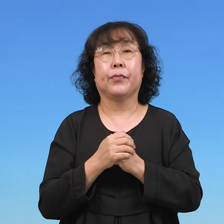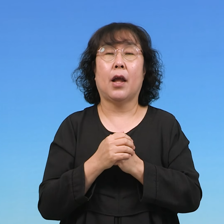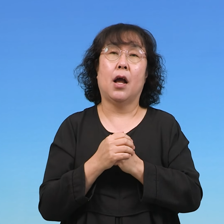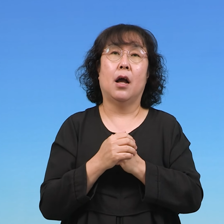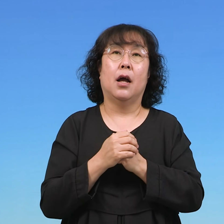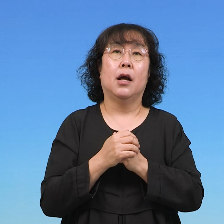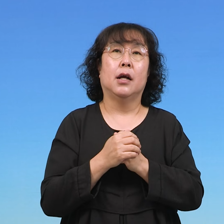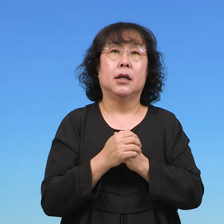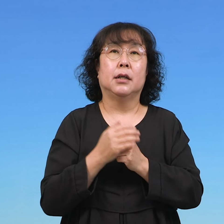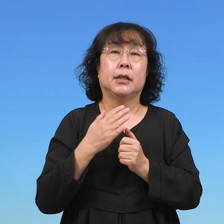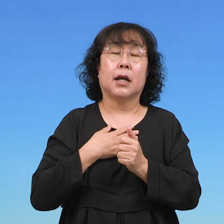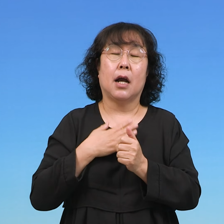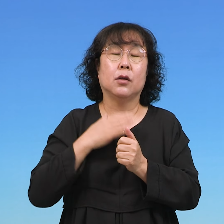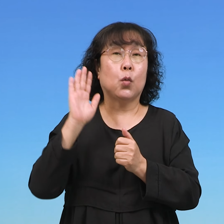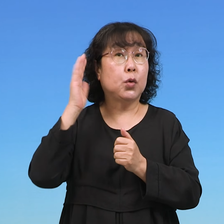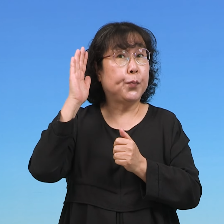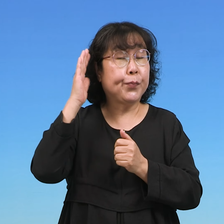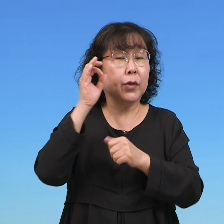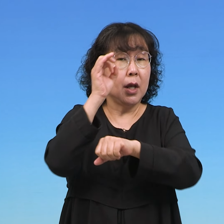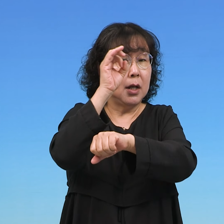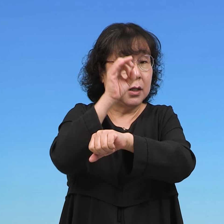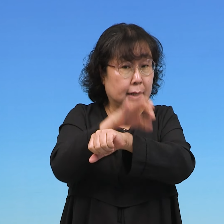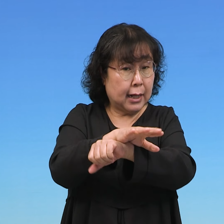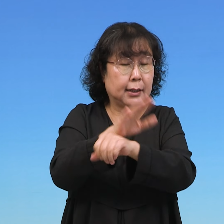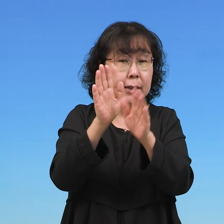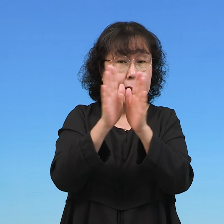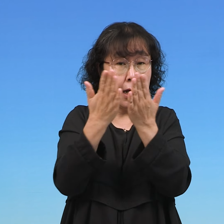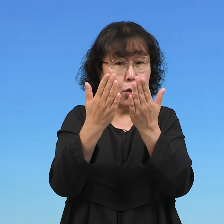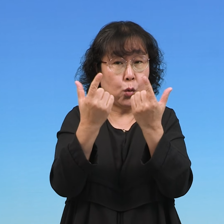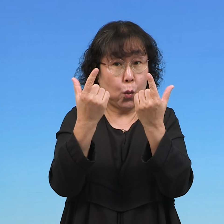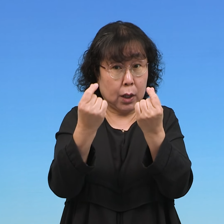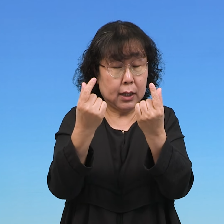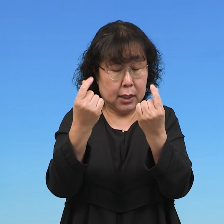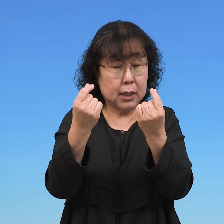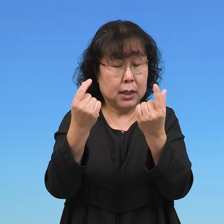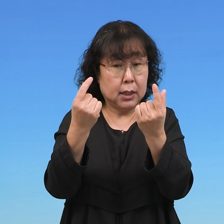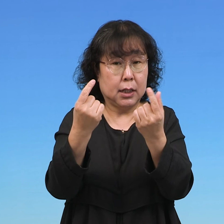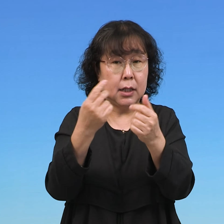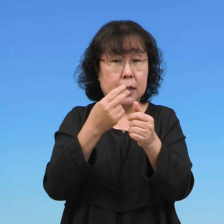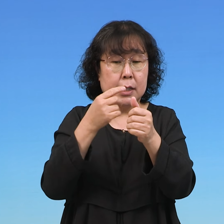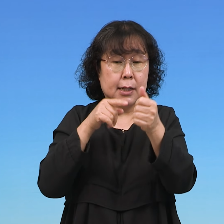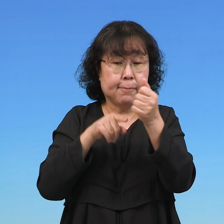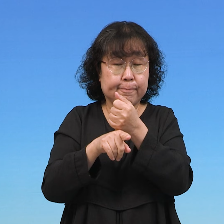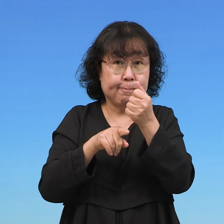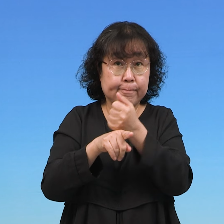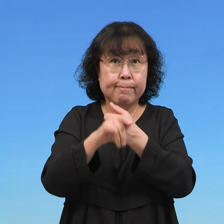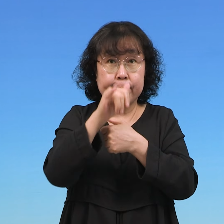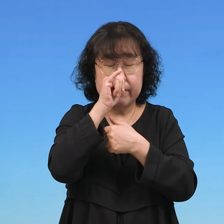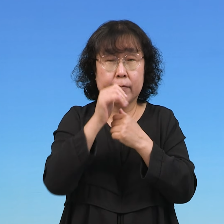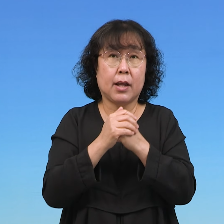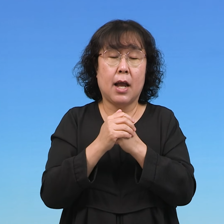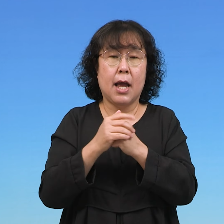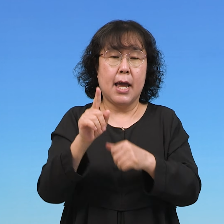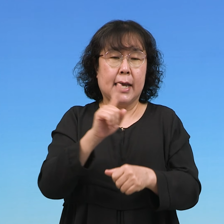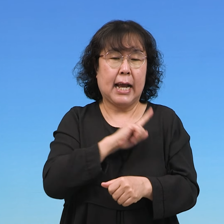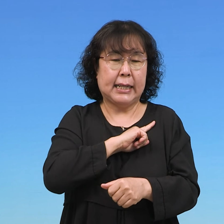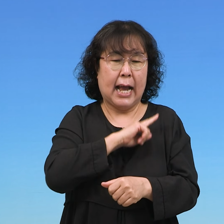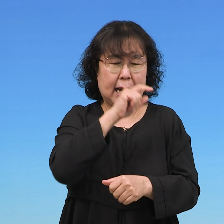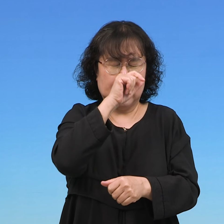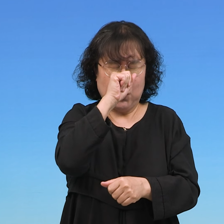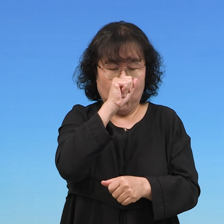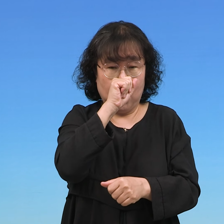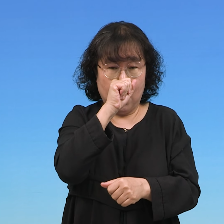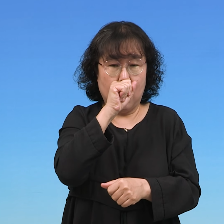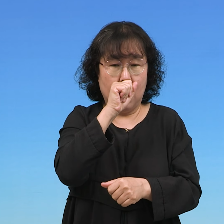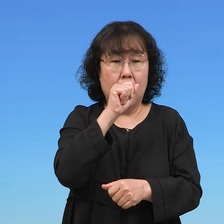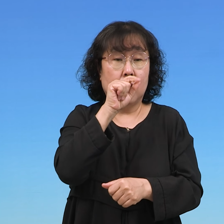구입한 책에서도 또 같은 개념으로 제가 도전을 받았는데요. 가장 좋은 것을 너에게 줄게,